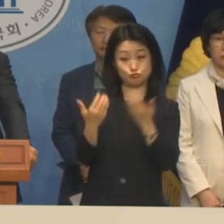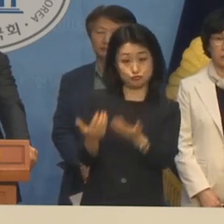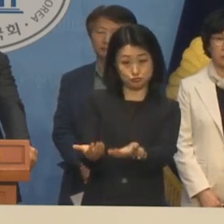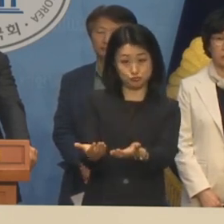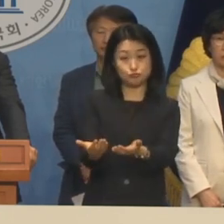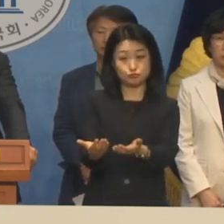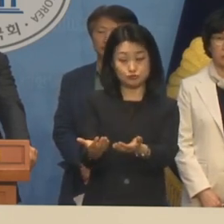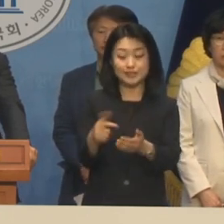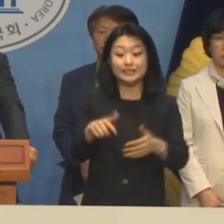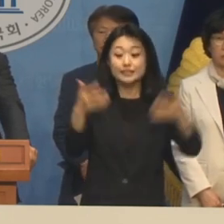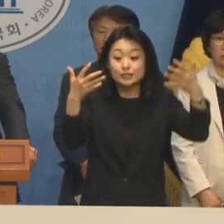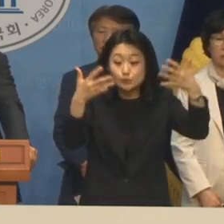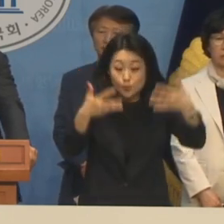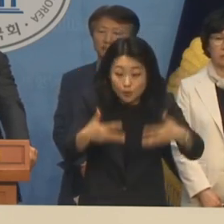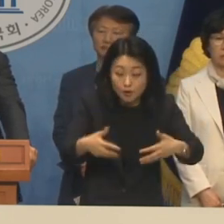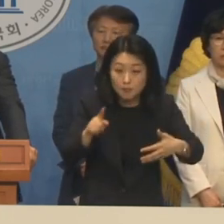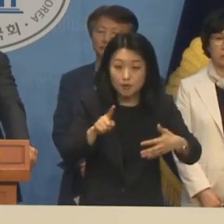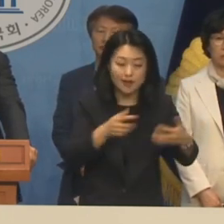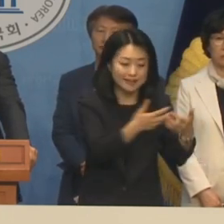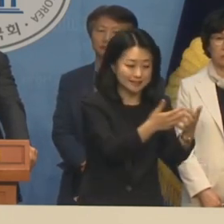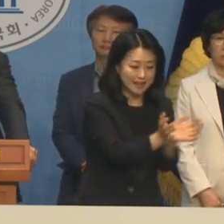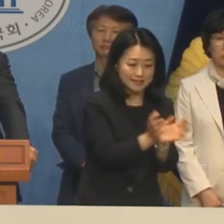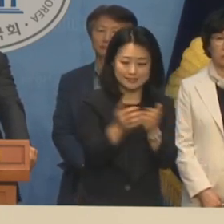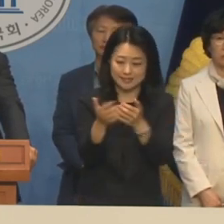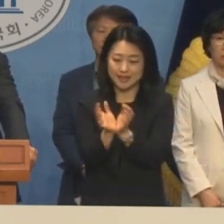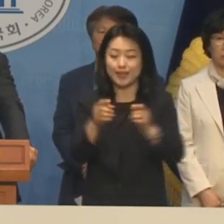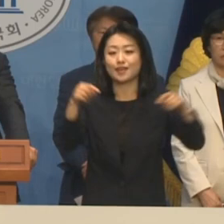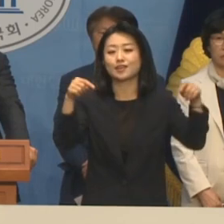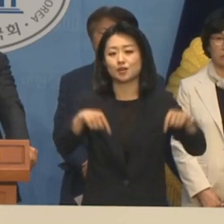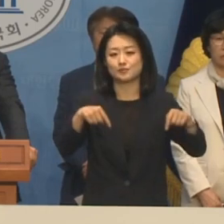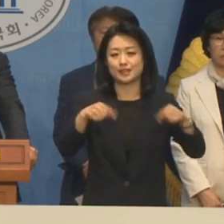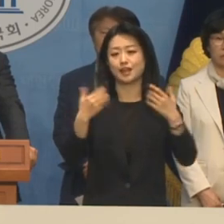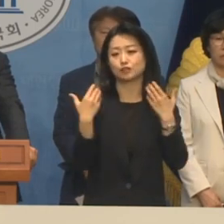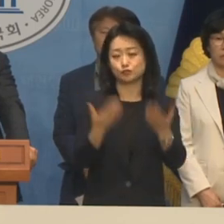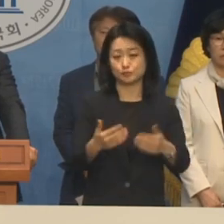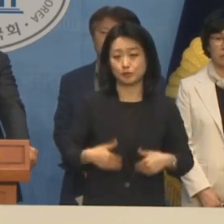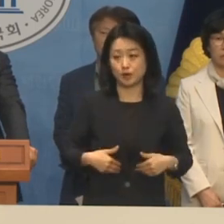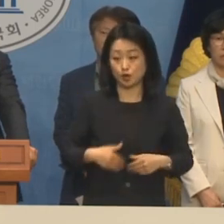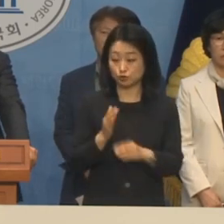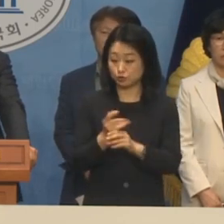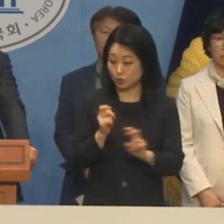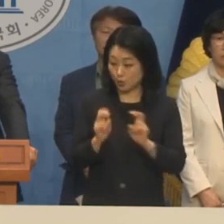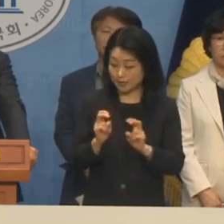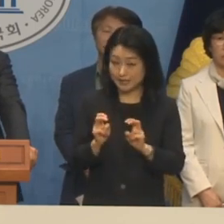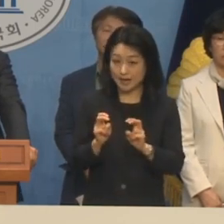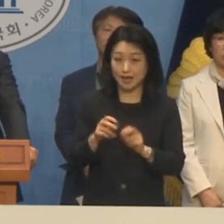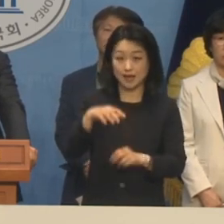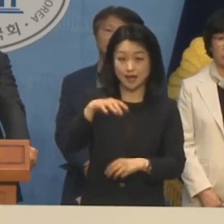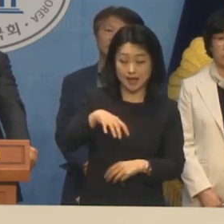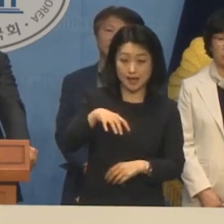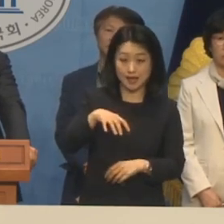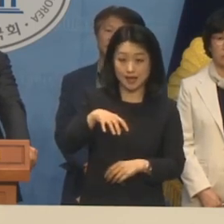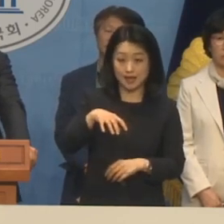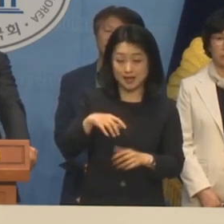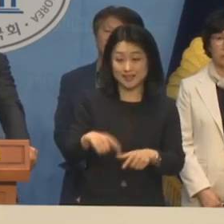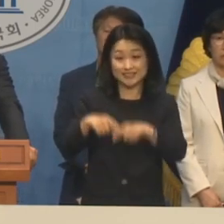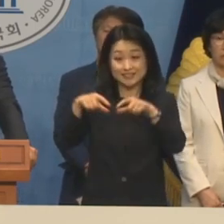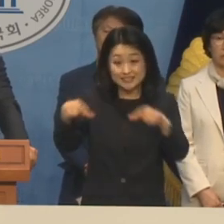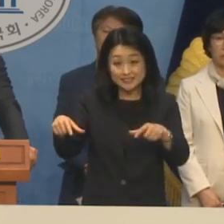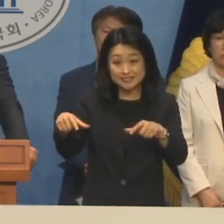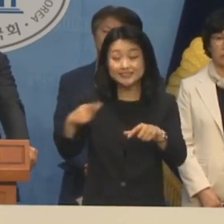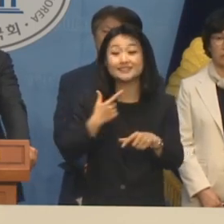그 거래 조건을 단체 협상을 통해서 해결하도록 하는 것입니다. 실제로 중소기업 강국인 일본의 경우에